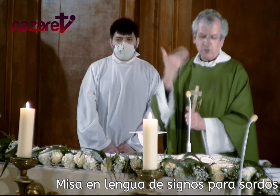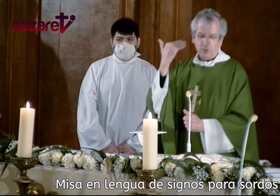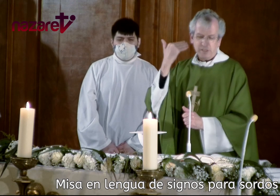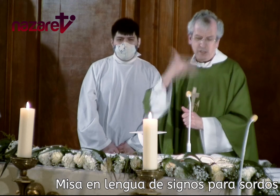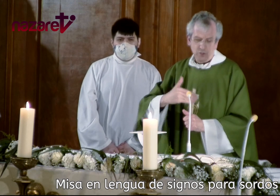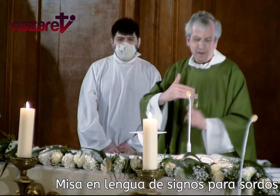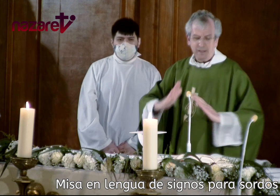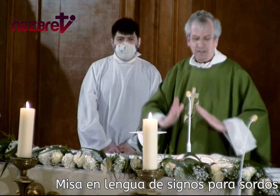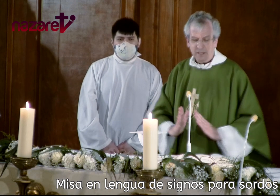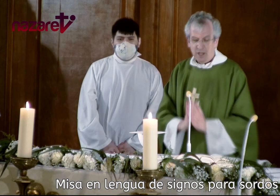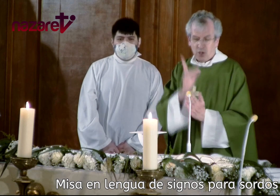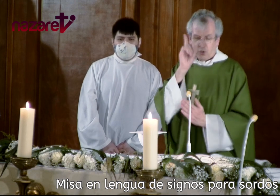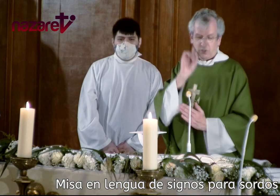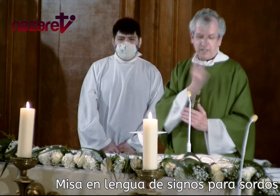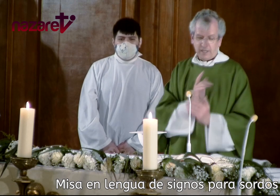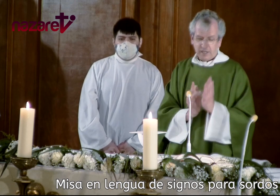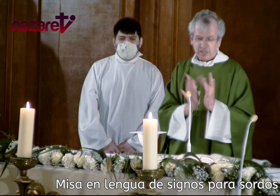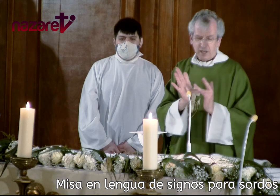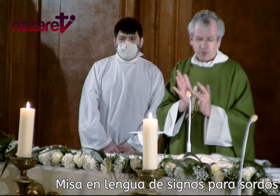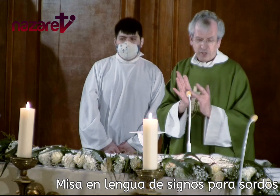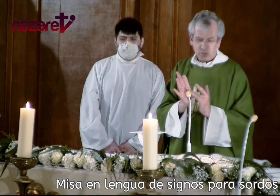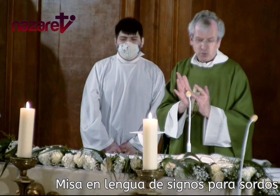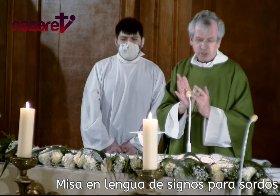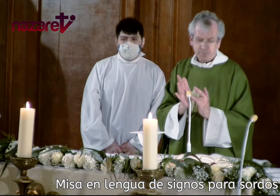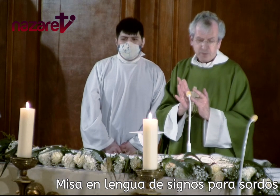y los mártires con santa teresita al niño jesús